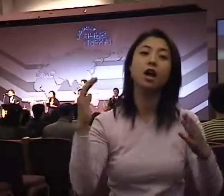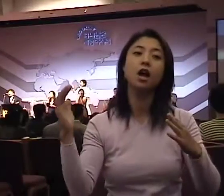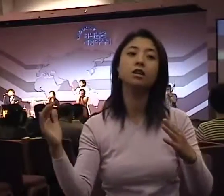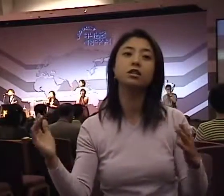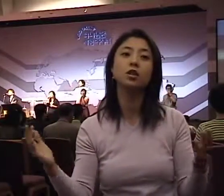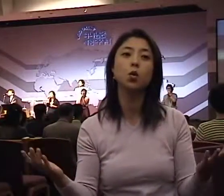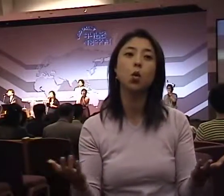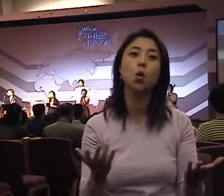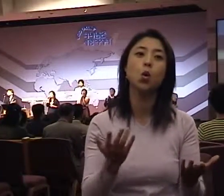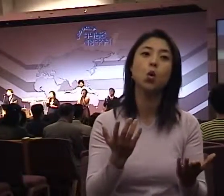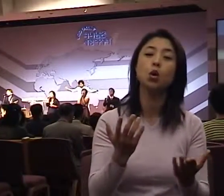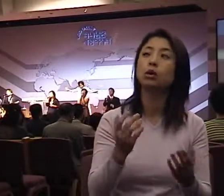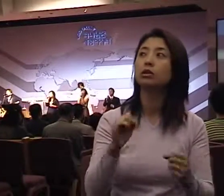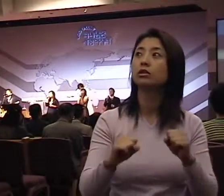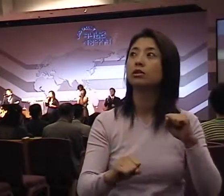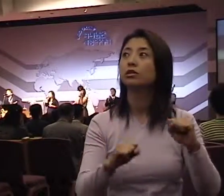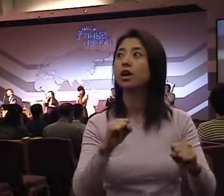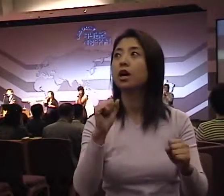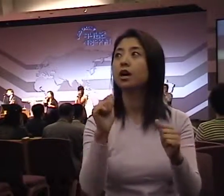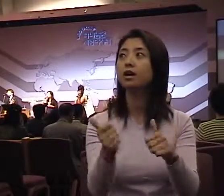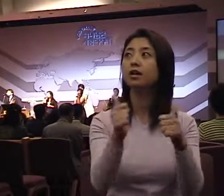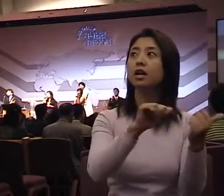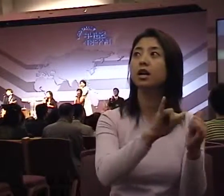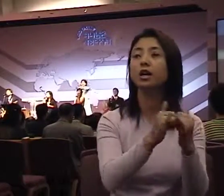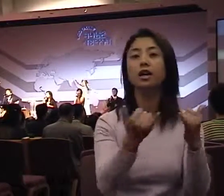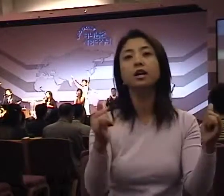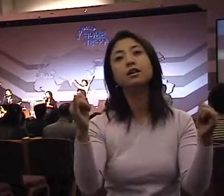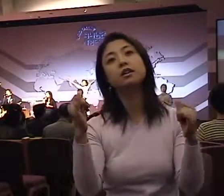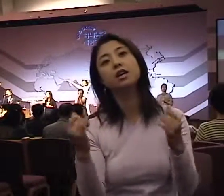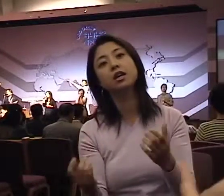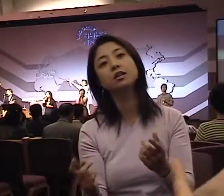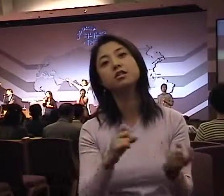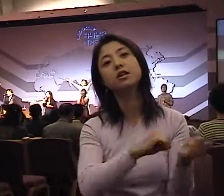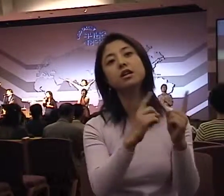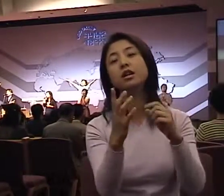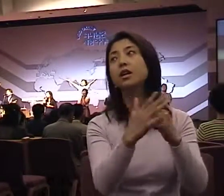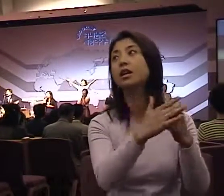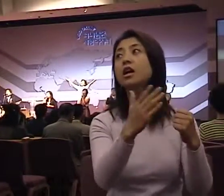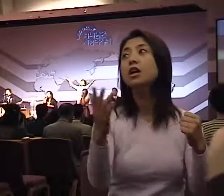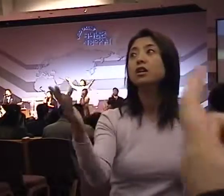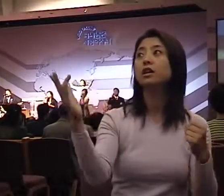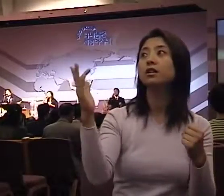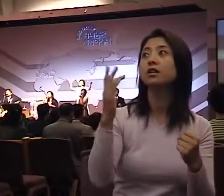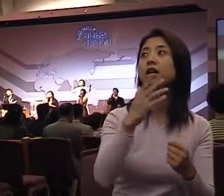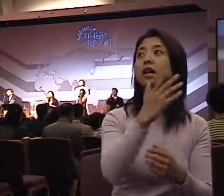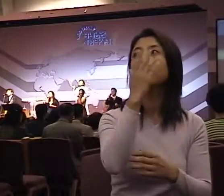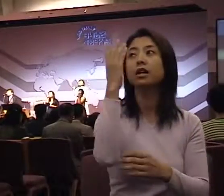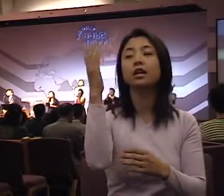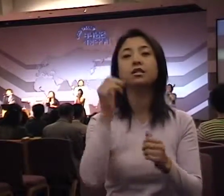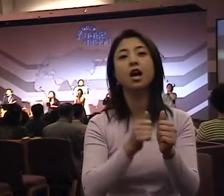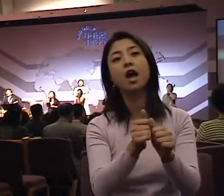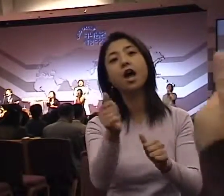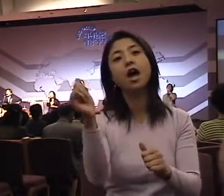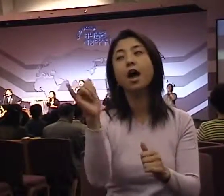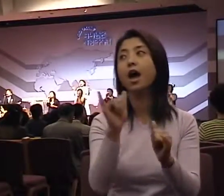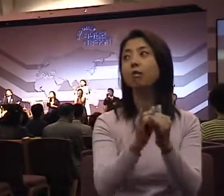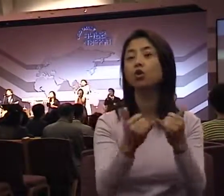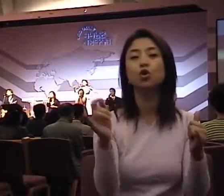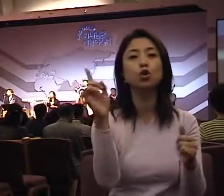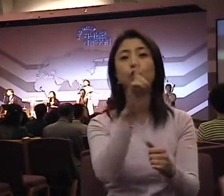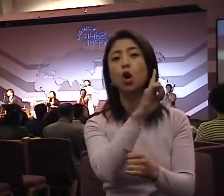일을 행하시고 주자를 이기니 그를 이길 자 그를 이길